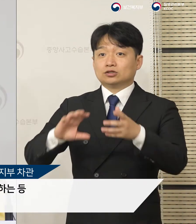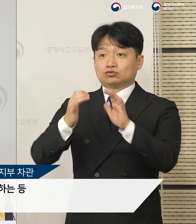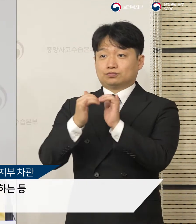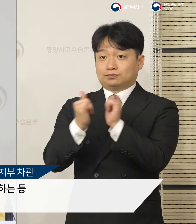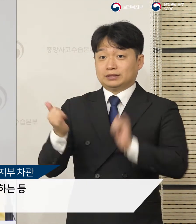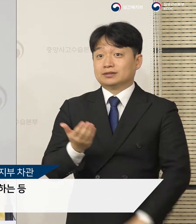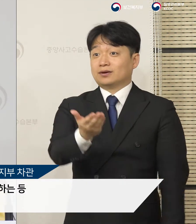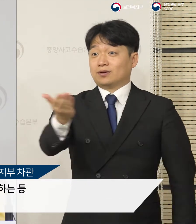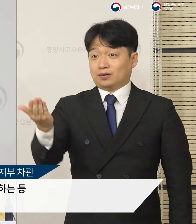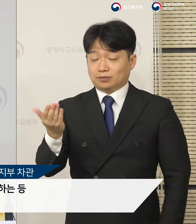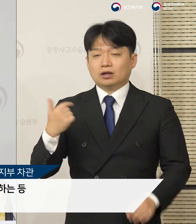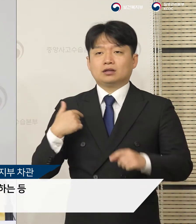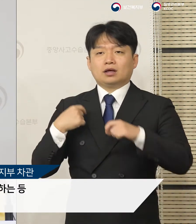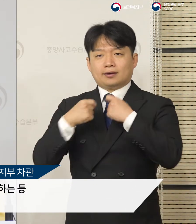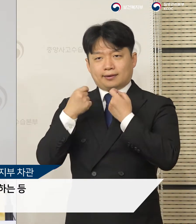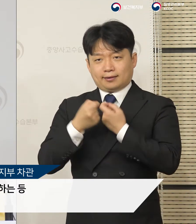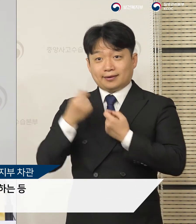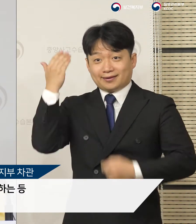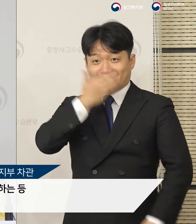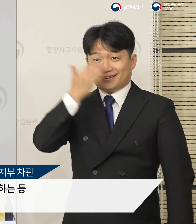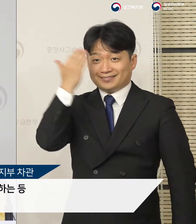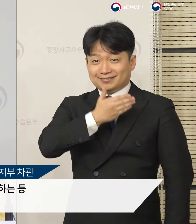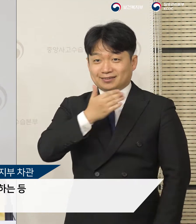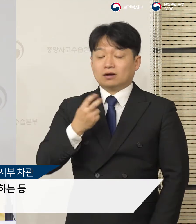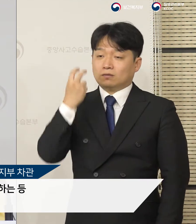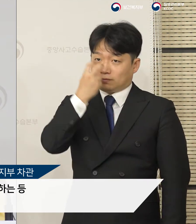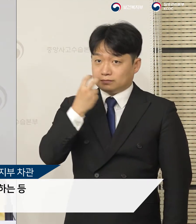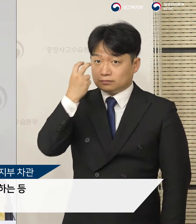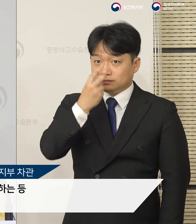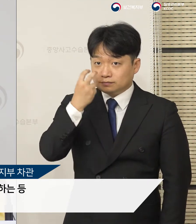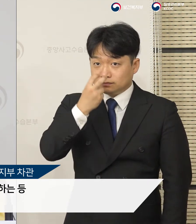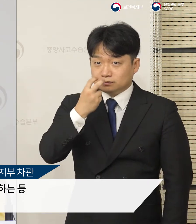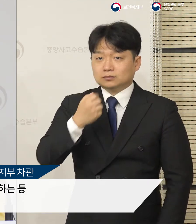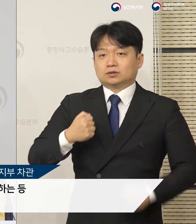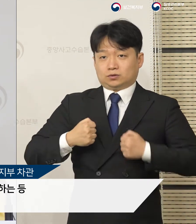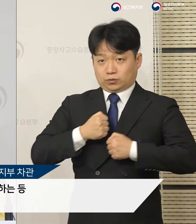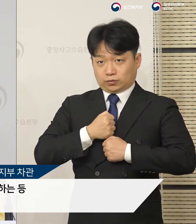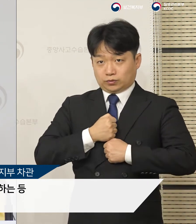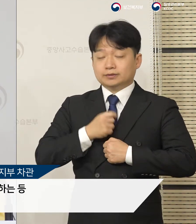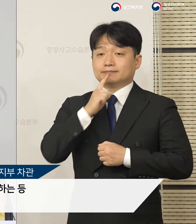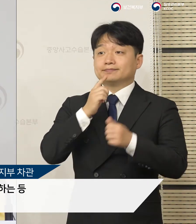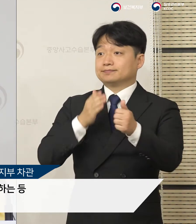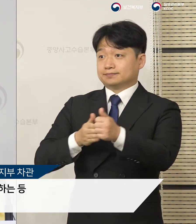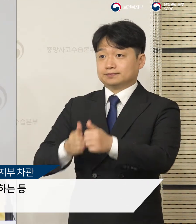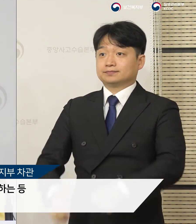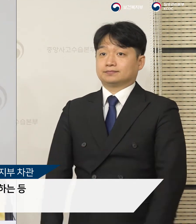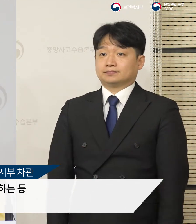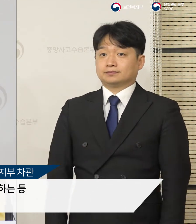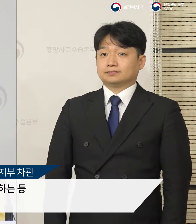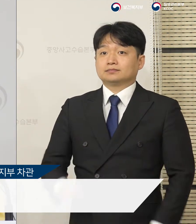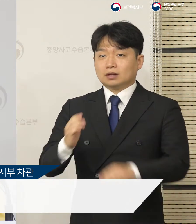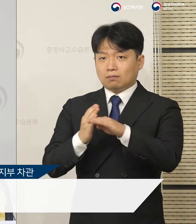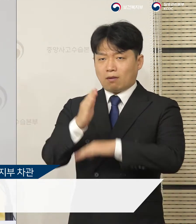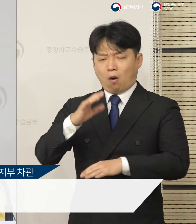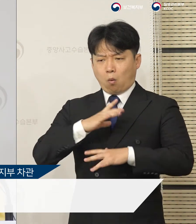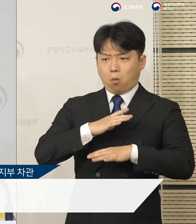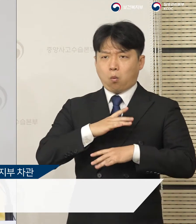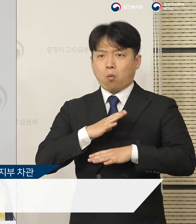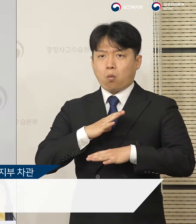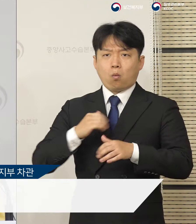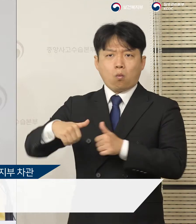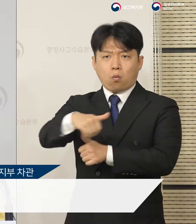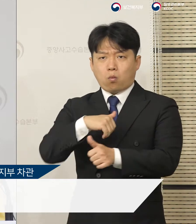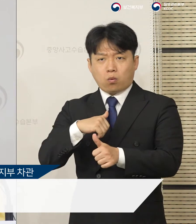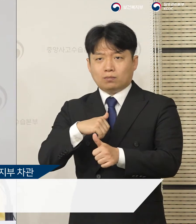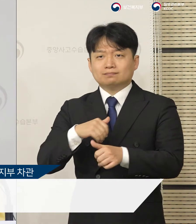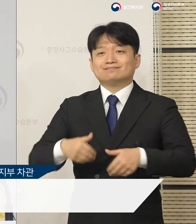따라 국민들도 개인 위생 관리를 철저히 하는 등 충분한 주의를 기울이시되 과도한